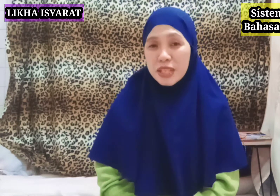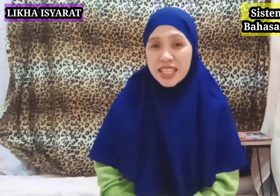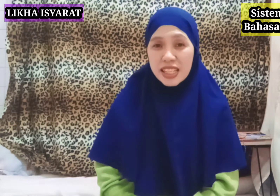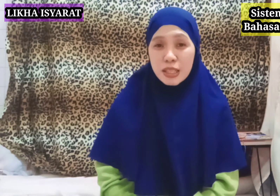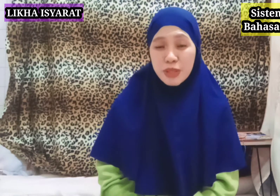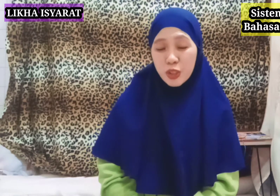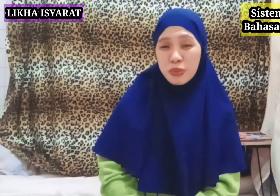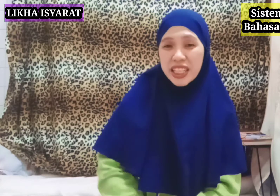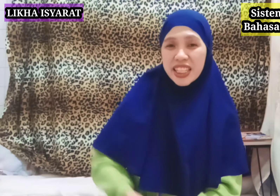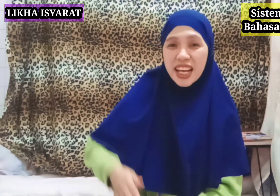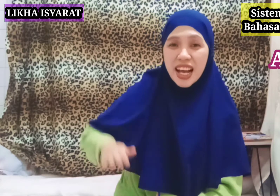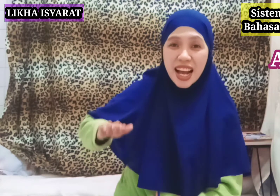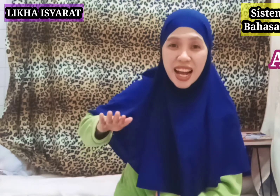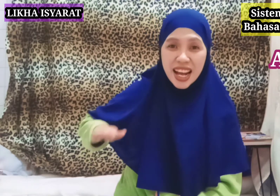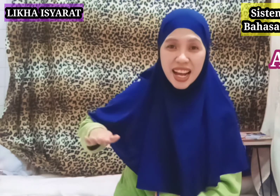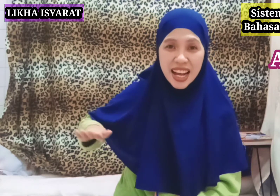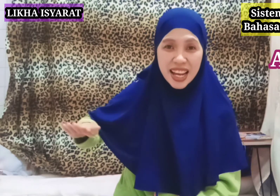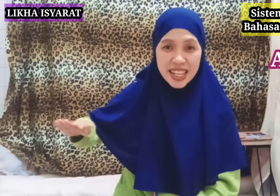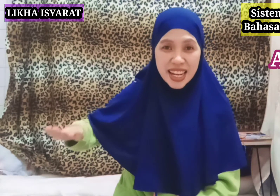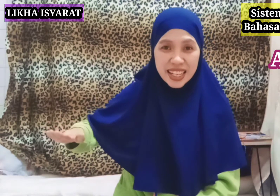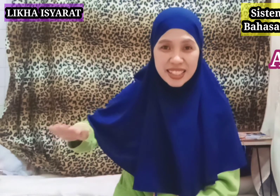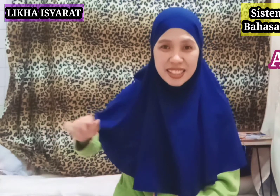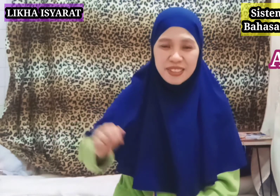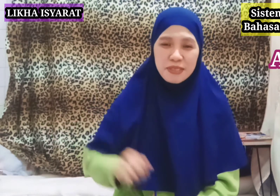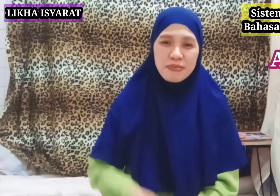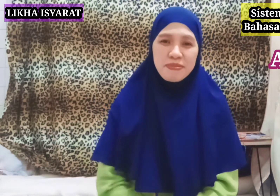isyarat Sibi itu begini ya, anak gitu,